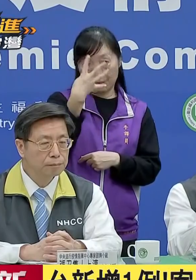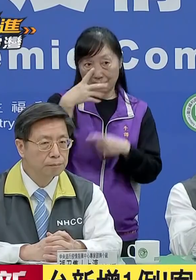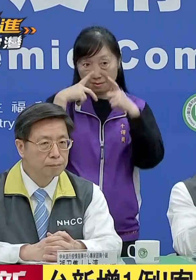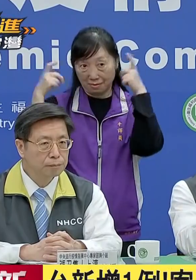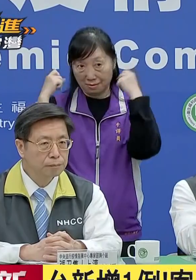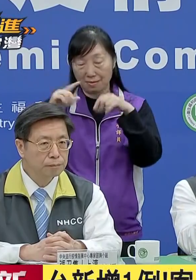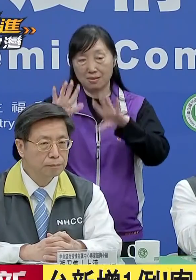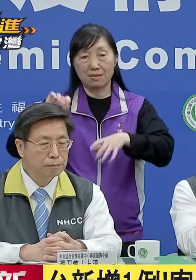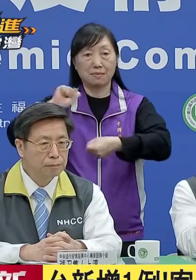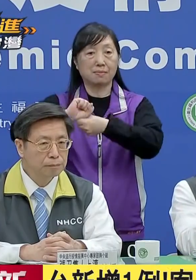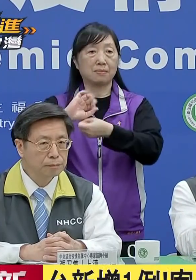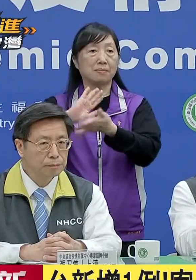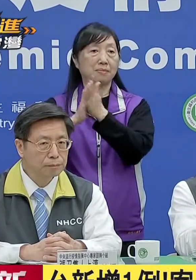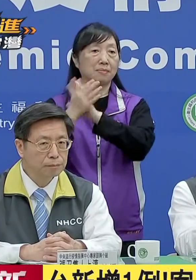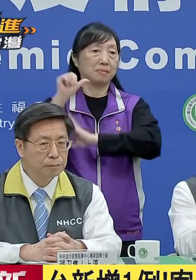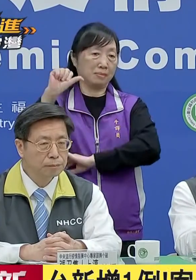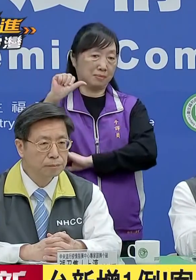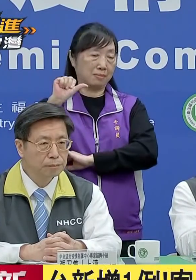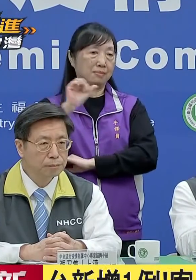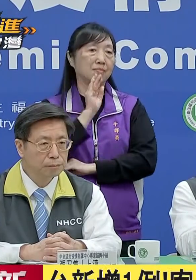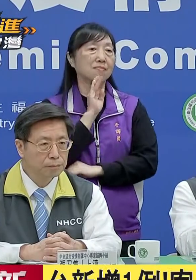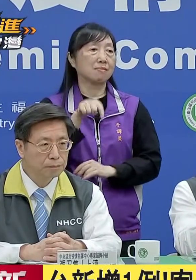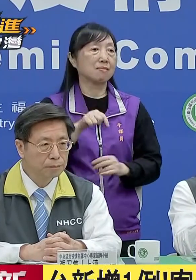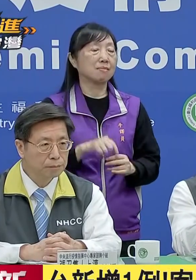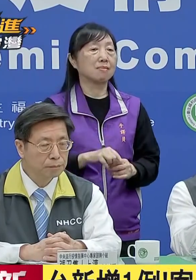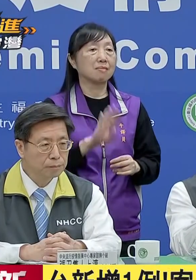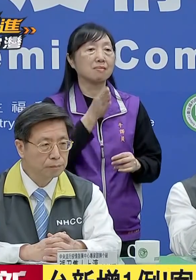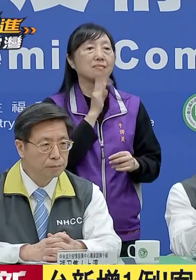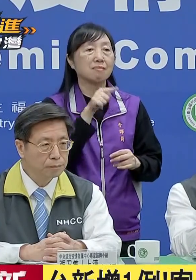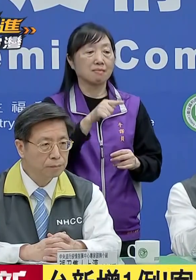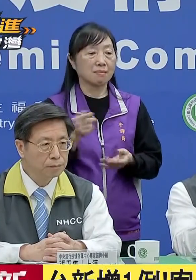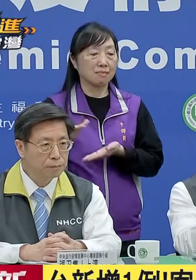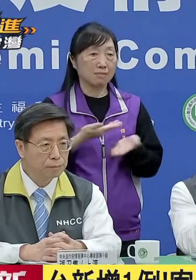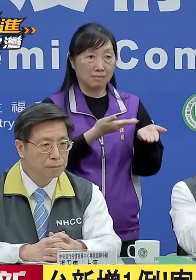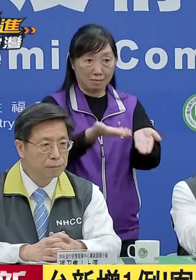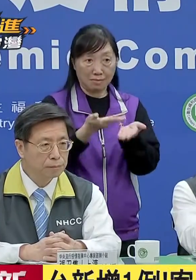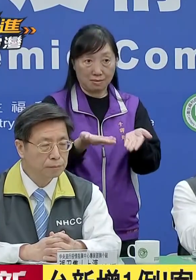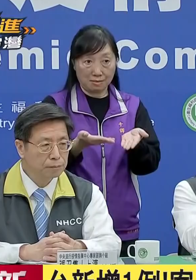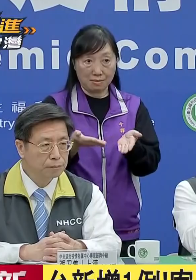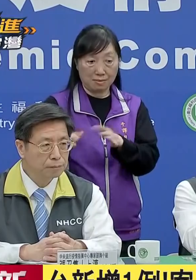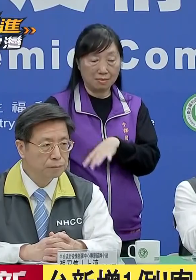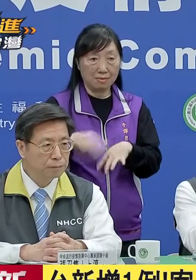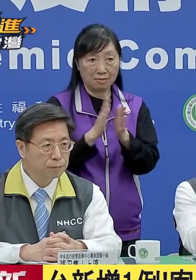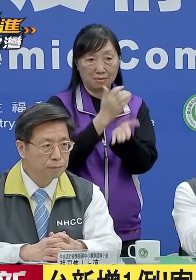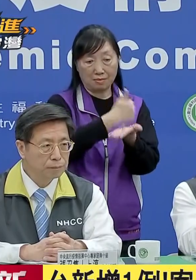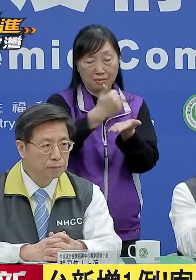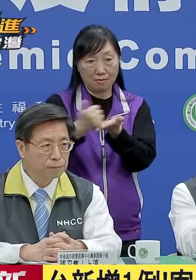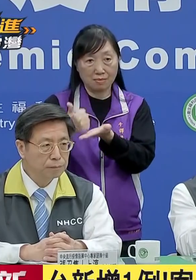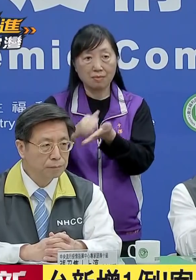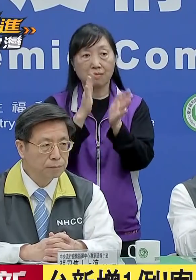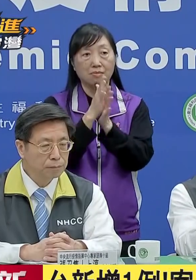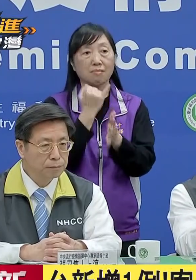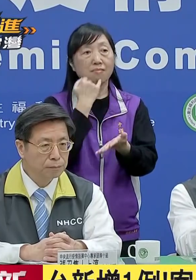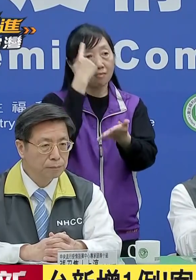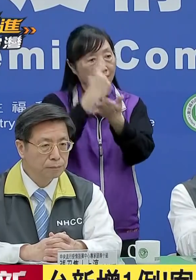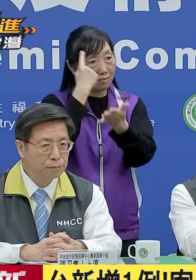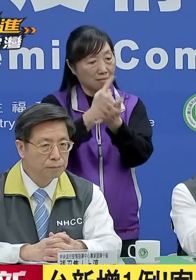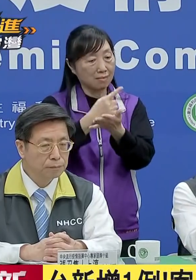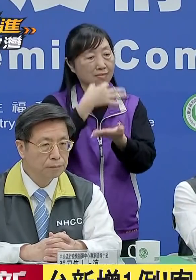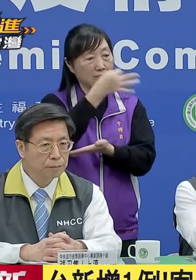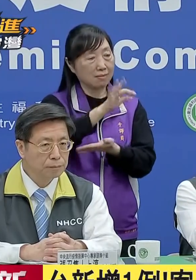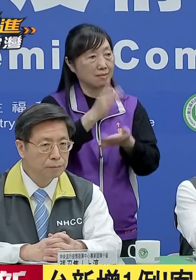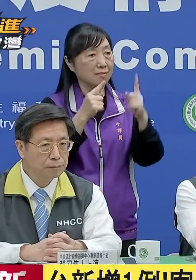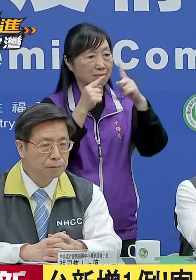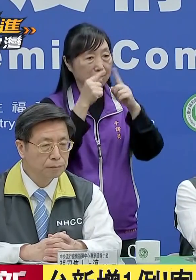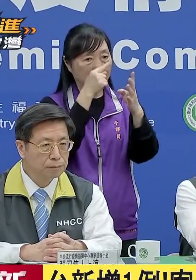7天5片，那不过呢，在整个的供应，我还是持续让它维持哈，就是每天能够购买的人